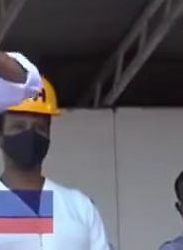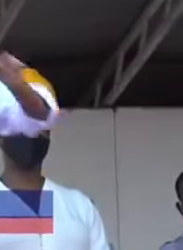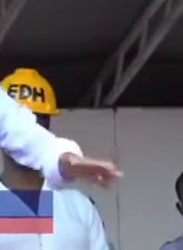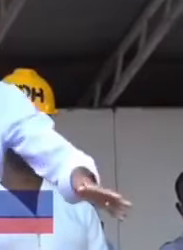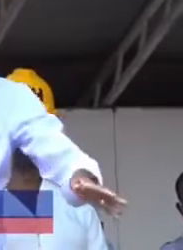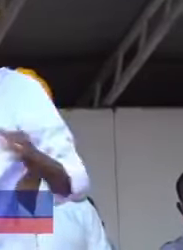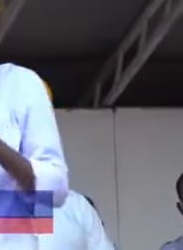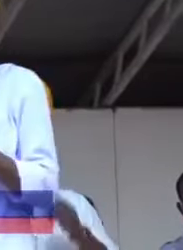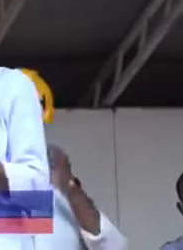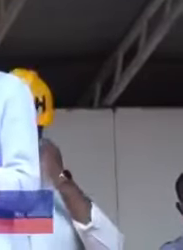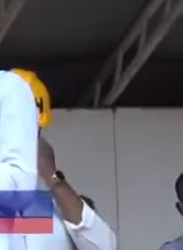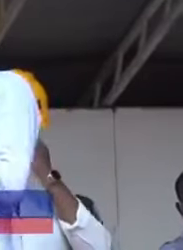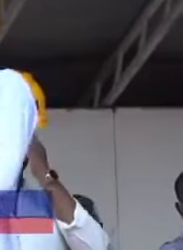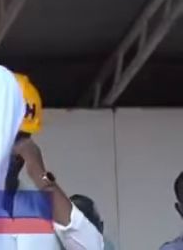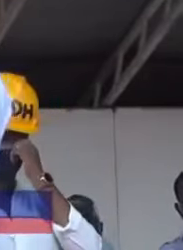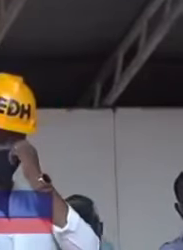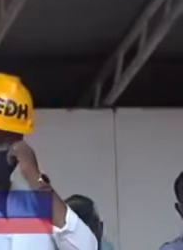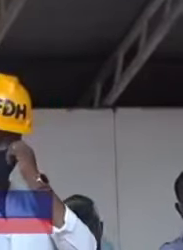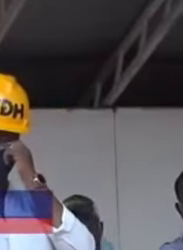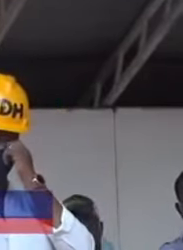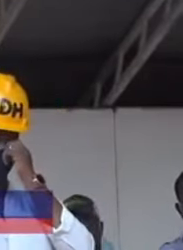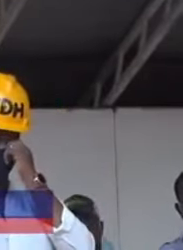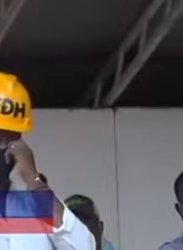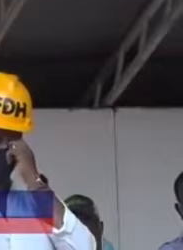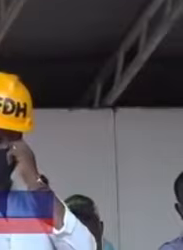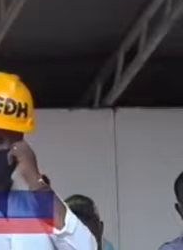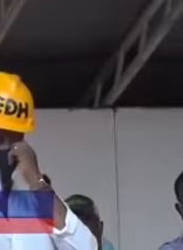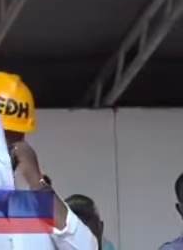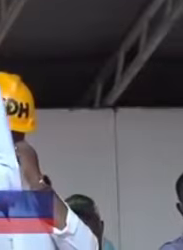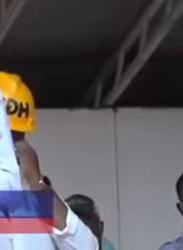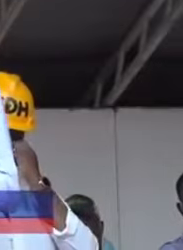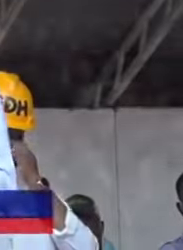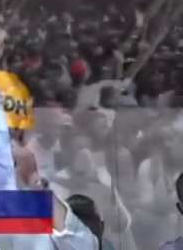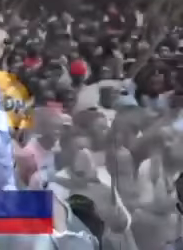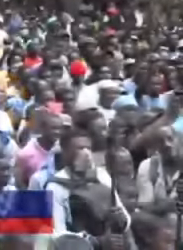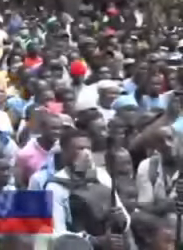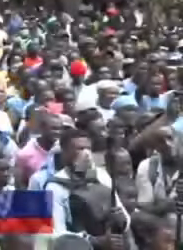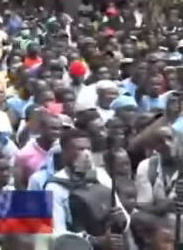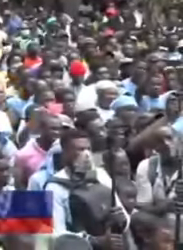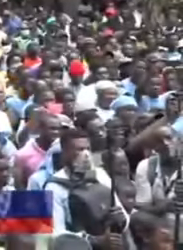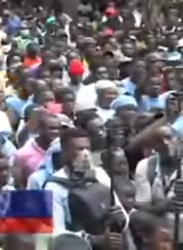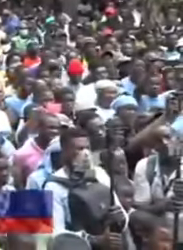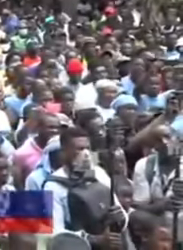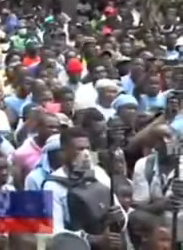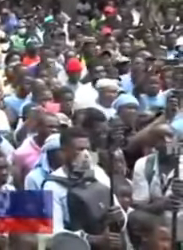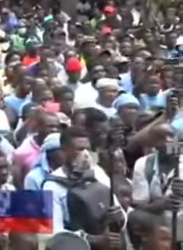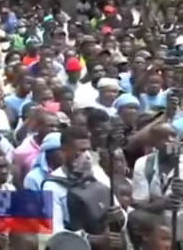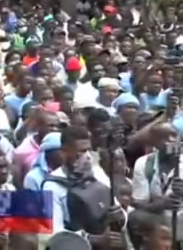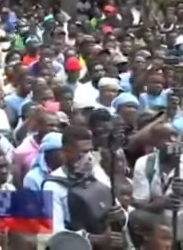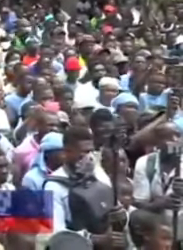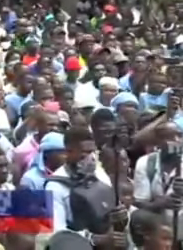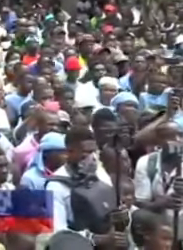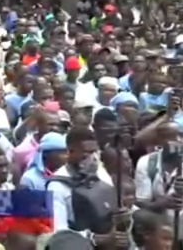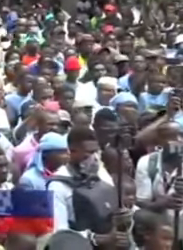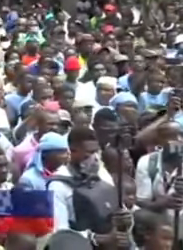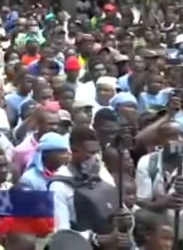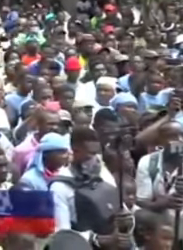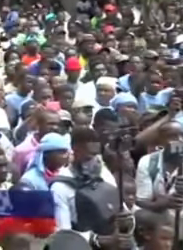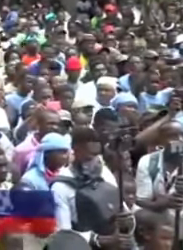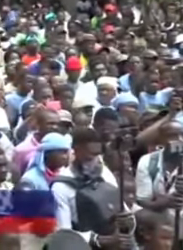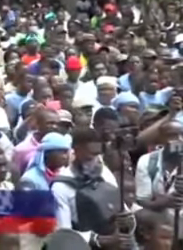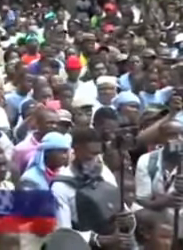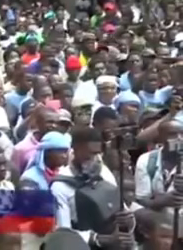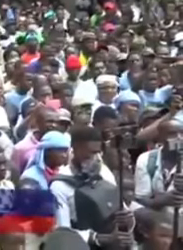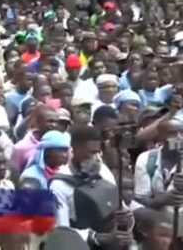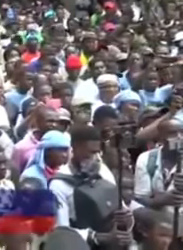avion chaque ou descend, délégué à venir chercher ou superviser le travail, ou retourner à 11h Port-au-Prince,